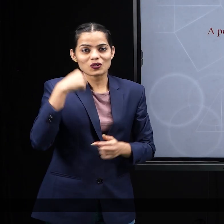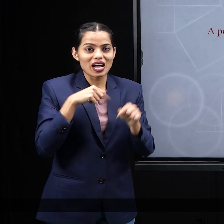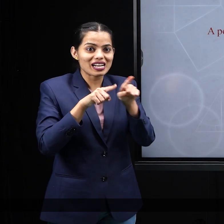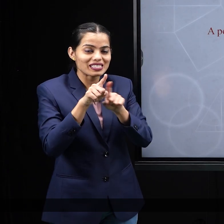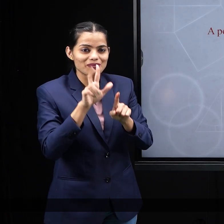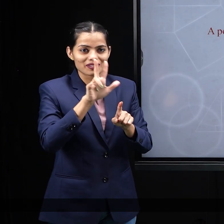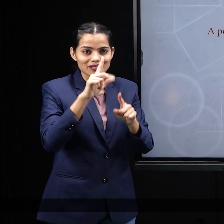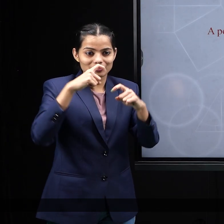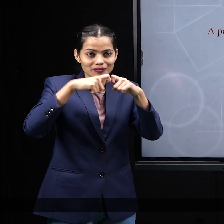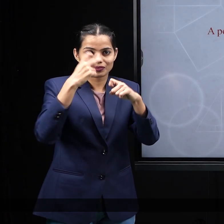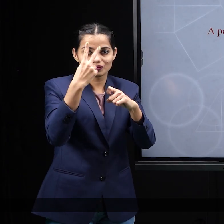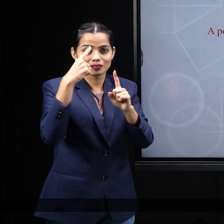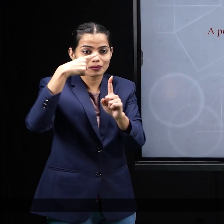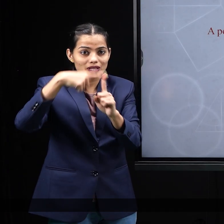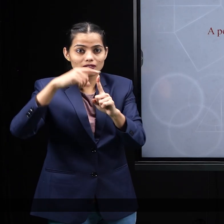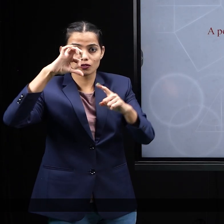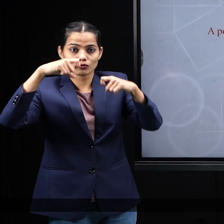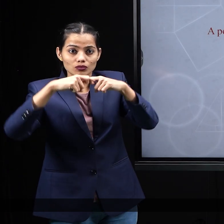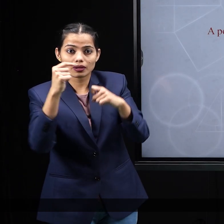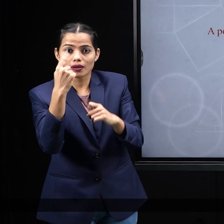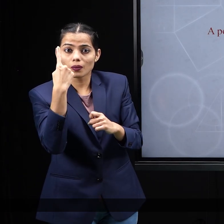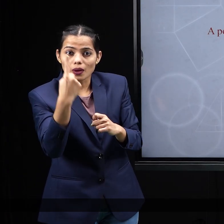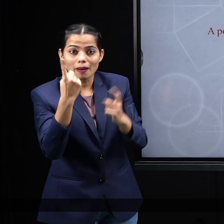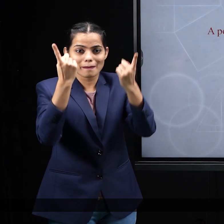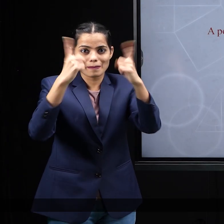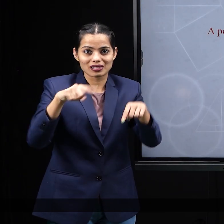उदाहरण के लिए 8x² + 9x - 1,